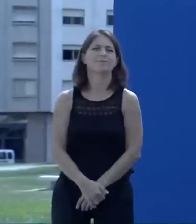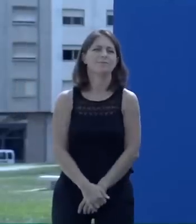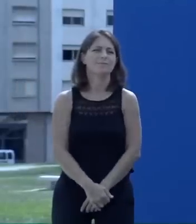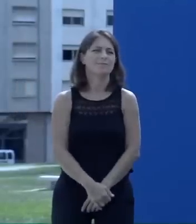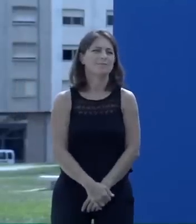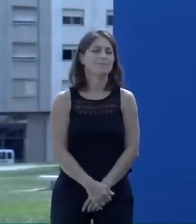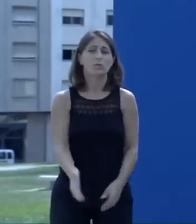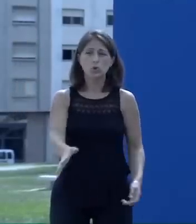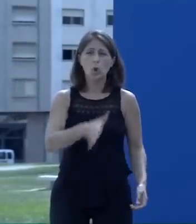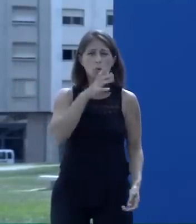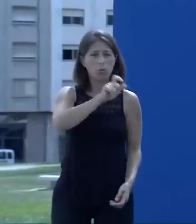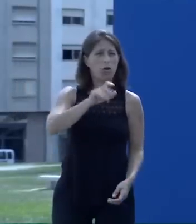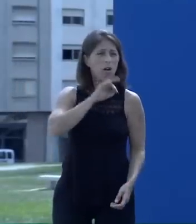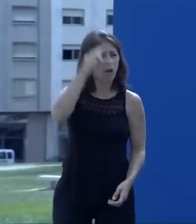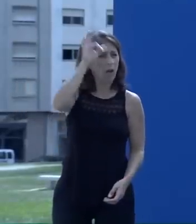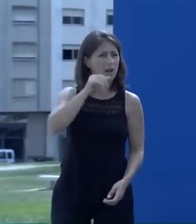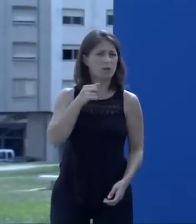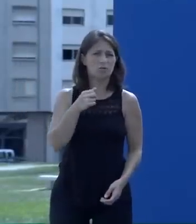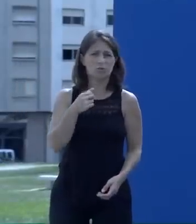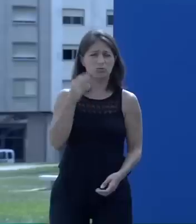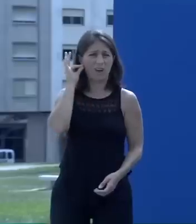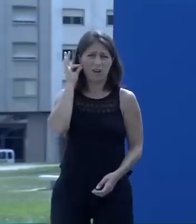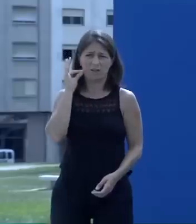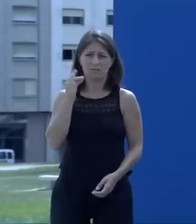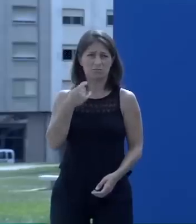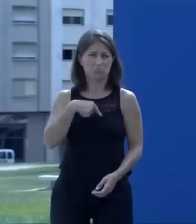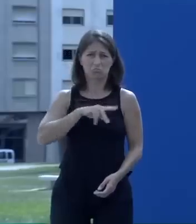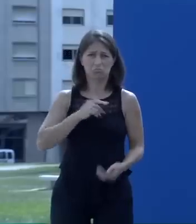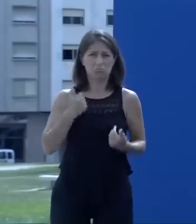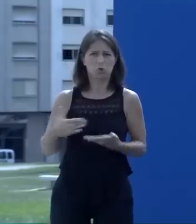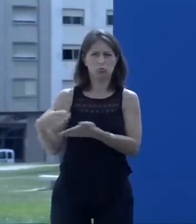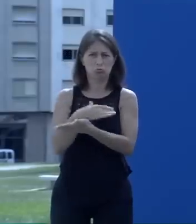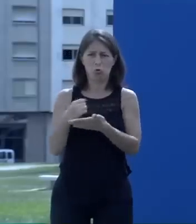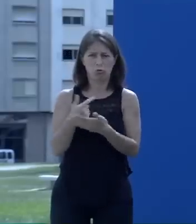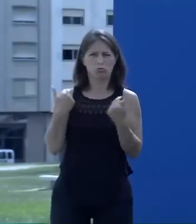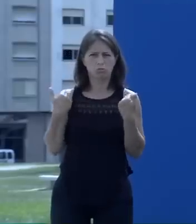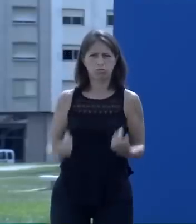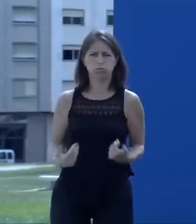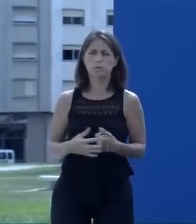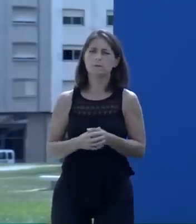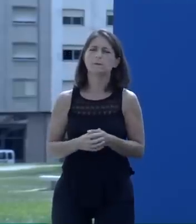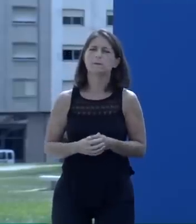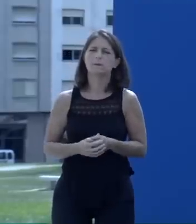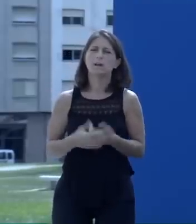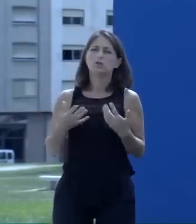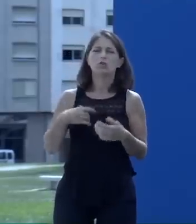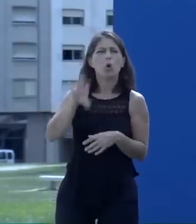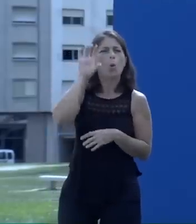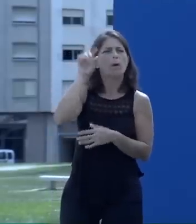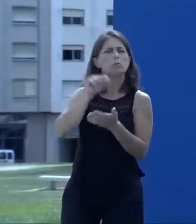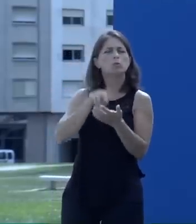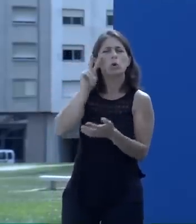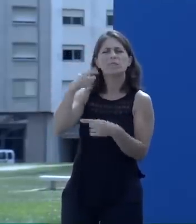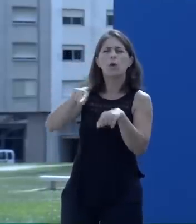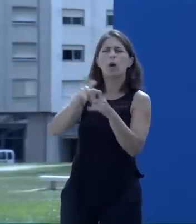Porque galegas e galegos somos todos. O país como integridade. Por iso concebimos o país desde o punto de vista